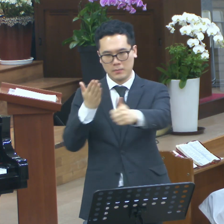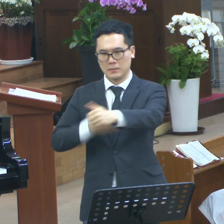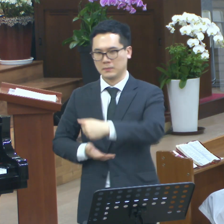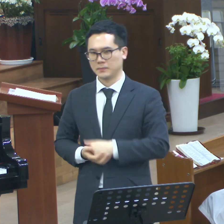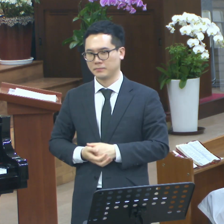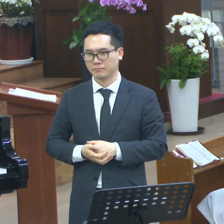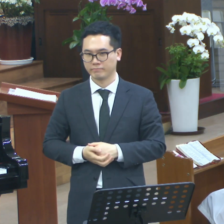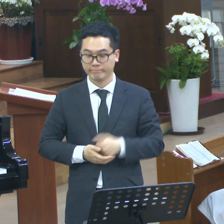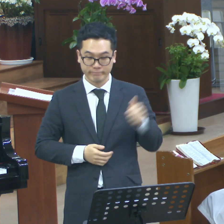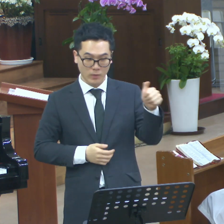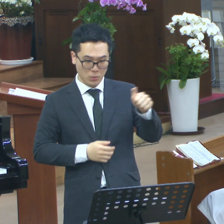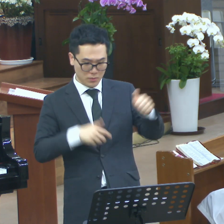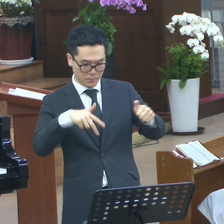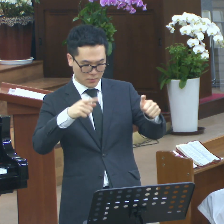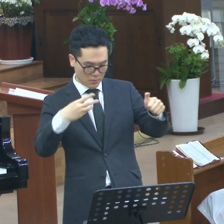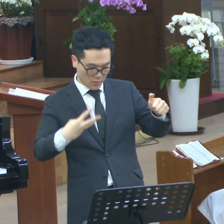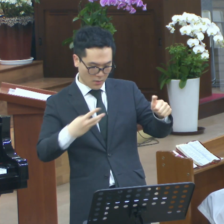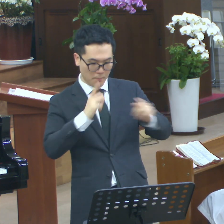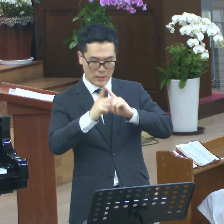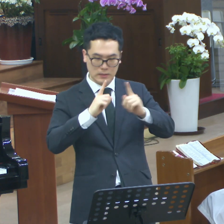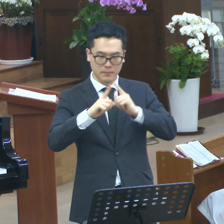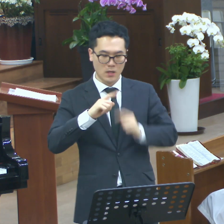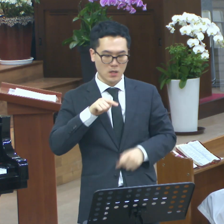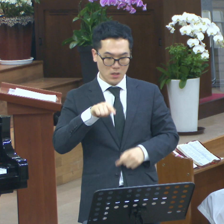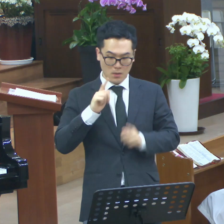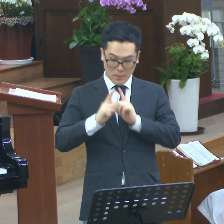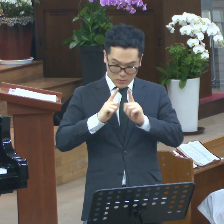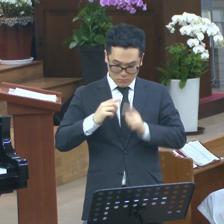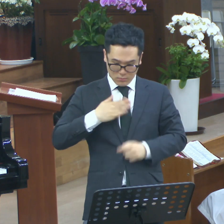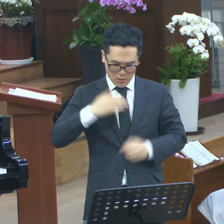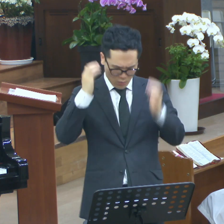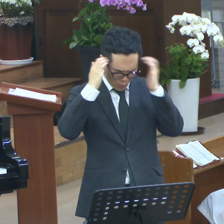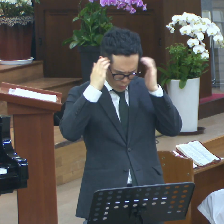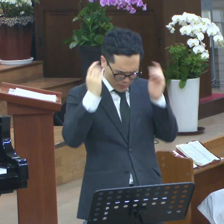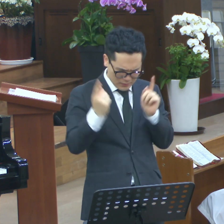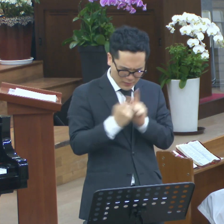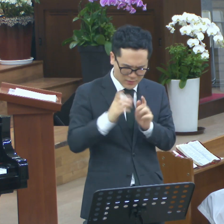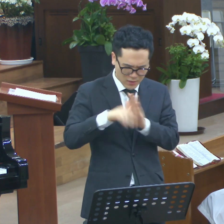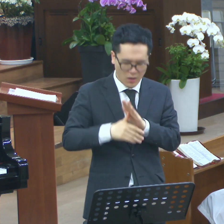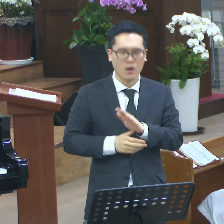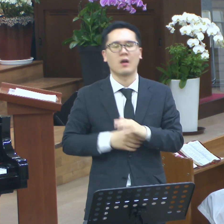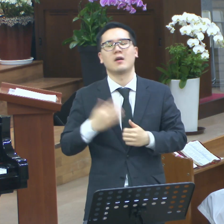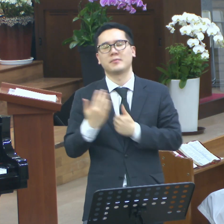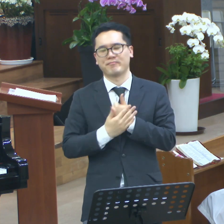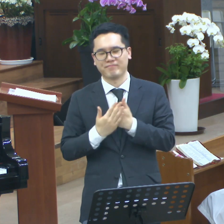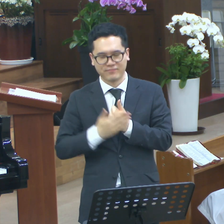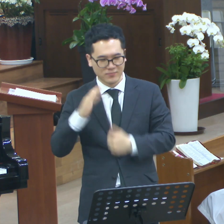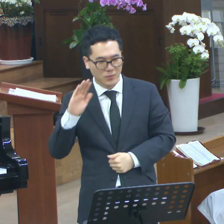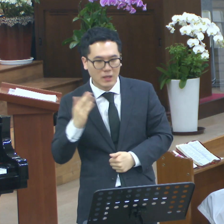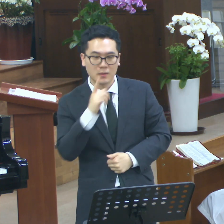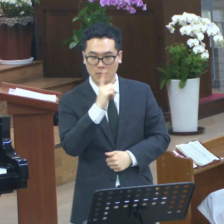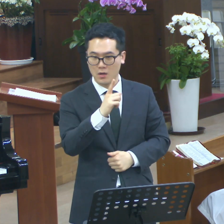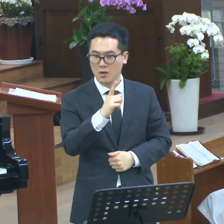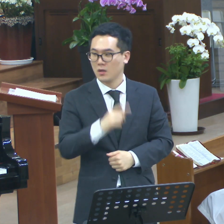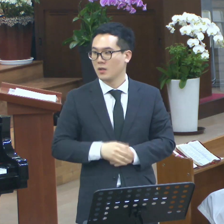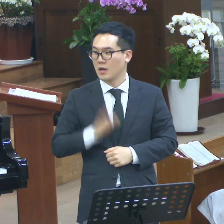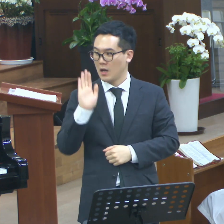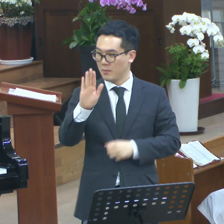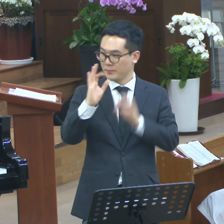말씀에 이 말씀은 나의 고난 중에 위로라 그랬어요. 자, 앞에 보시고 한번 읽겠습니다. 시작. 이 말씀은 나의